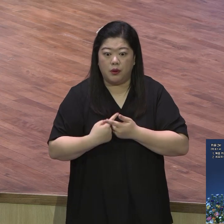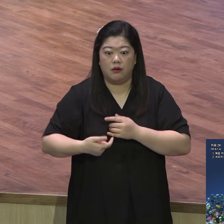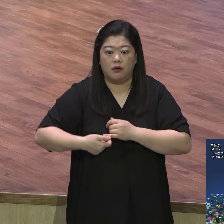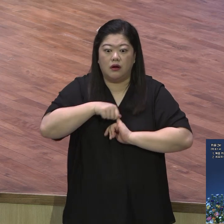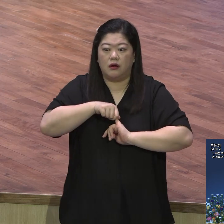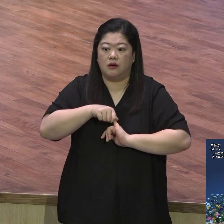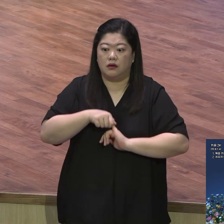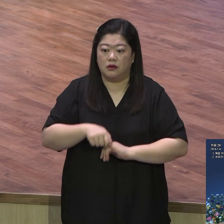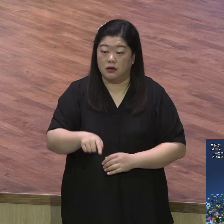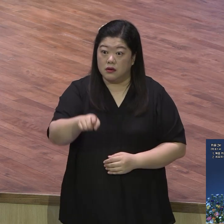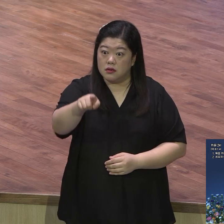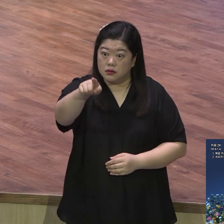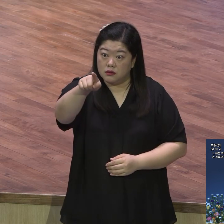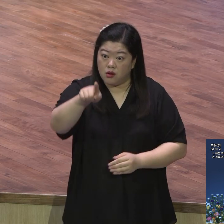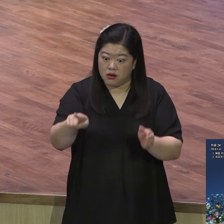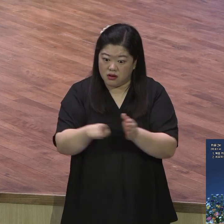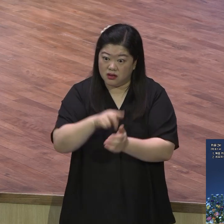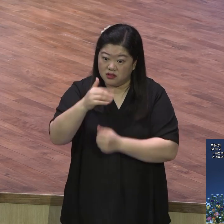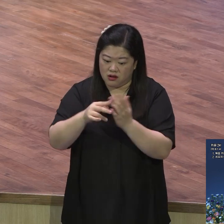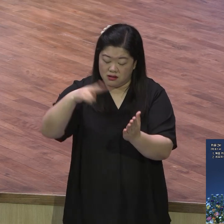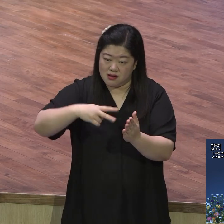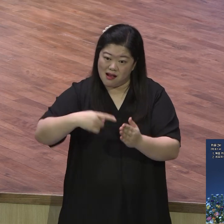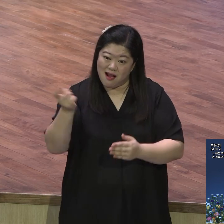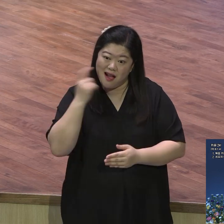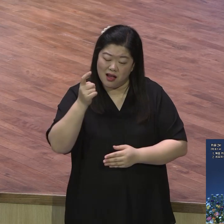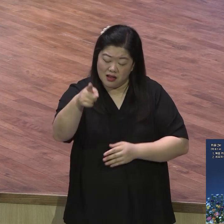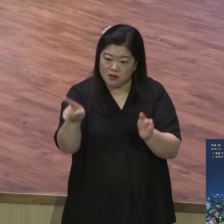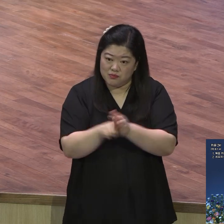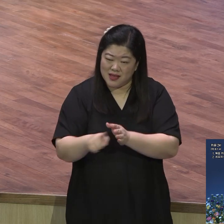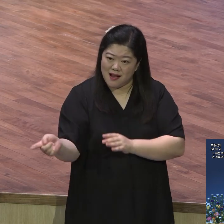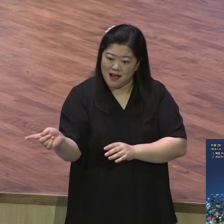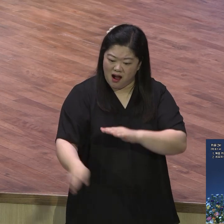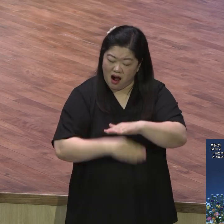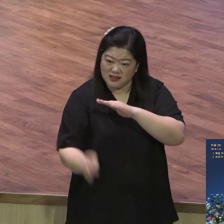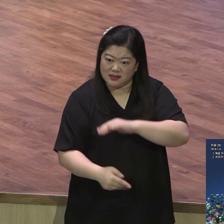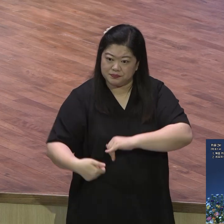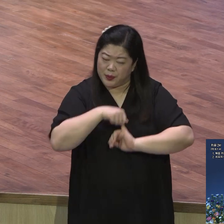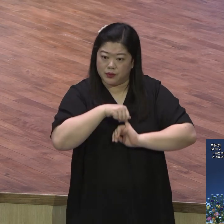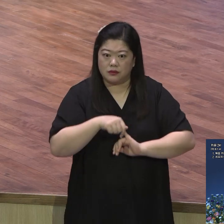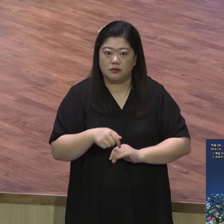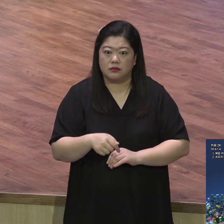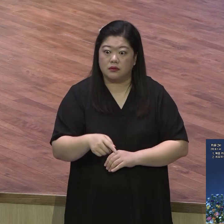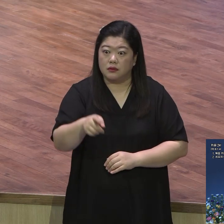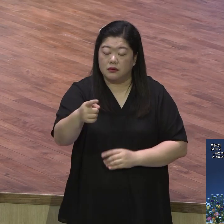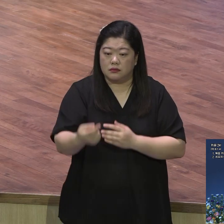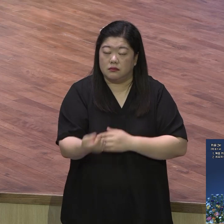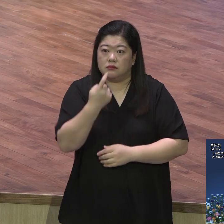이래가지고 이 사람이 너무 놀라가지고 거기서 물어볼 걸 통에 잡고 회개했다고